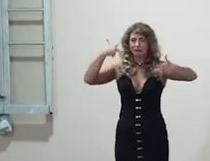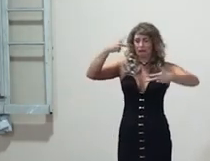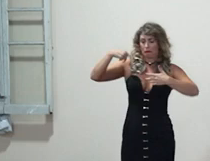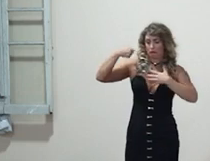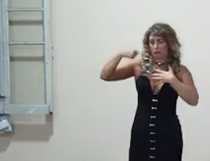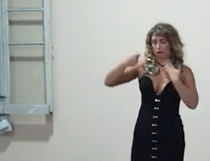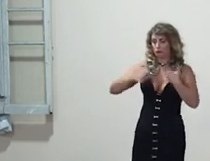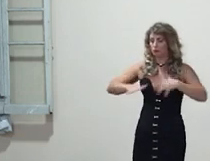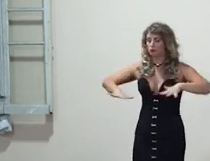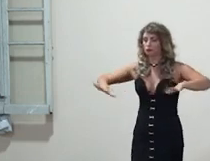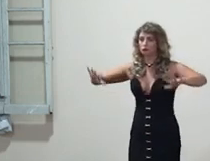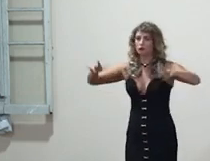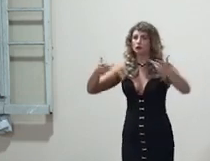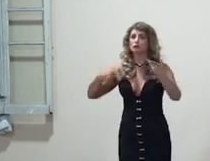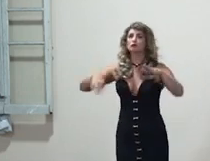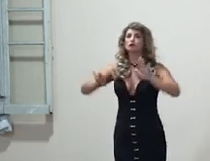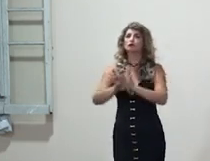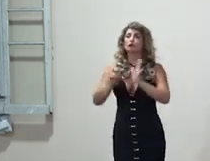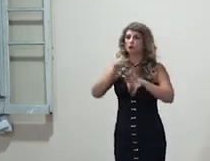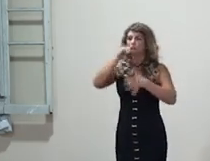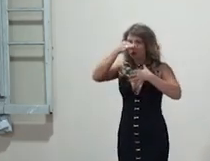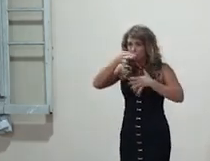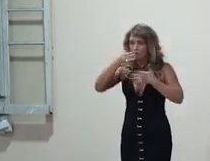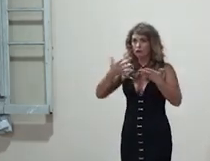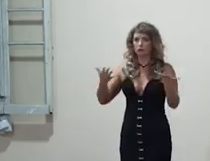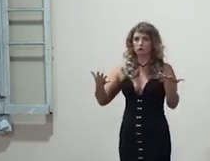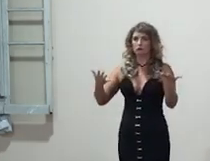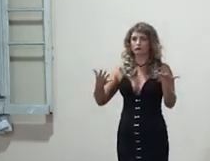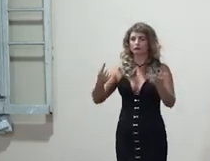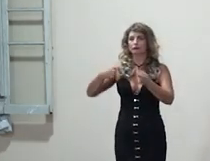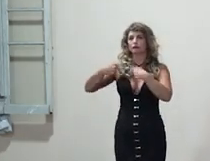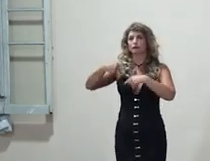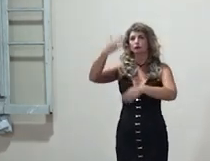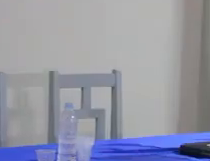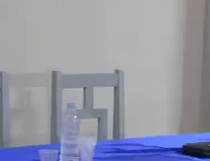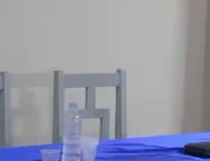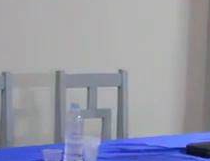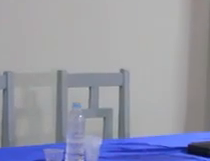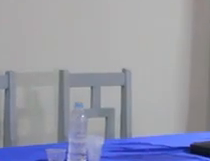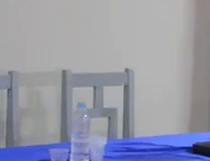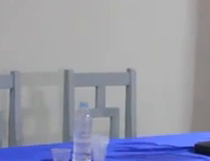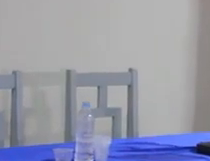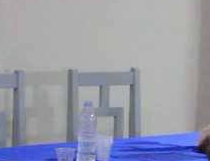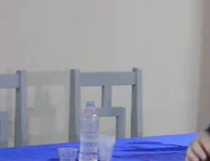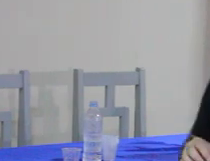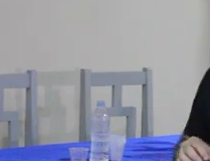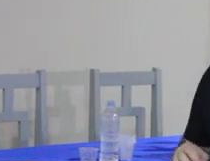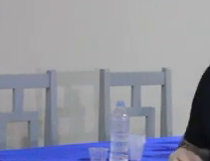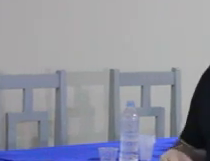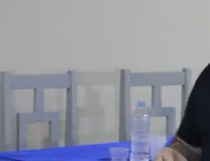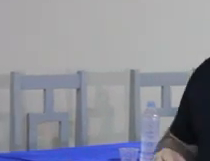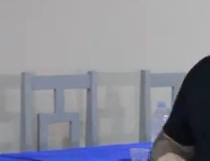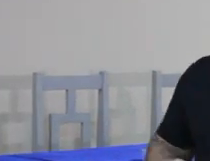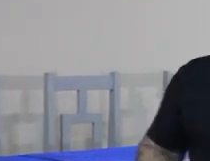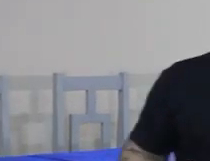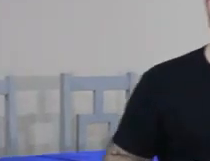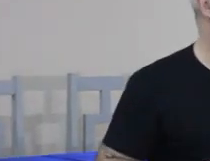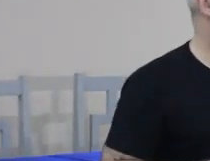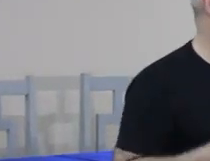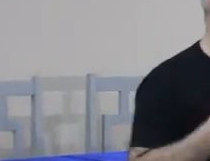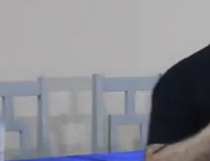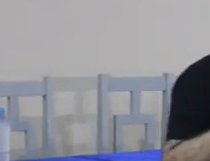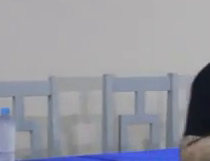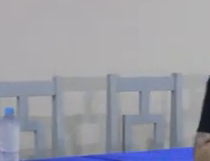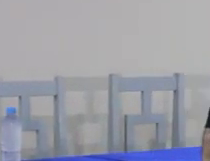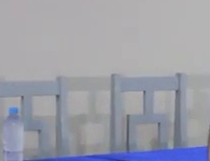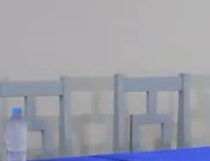atores e tal. Você, de repente, dá um espirro lá e tem que voltar à gravação. Então, não deixam ninguém. Mas a